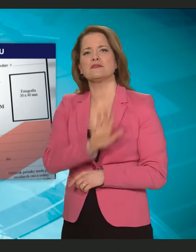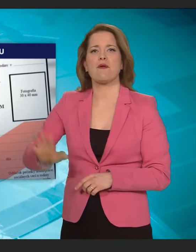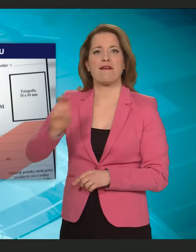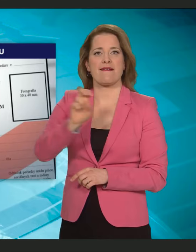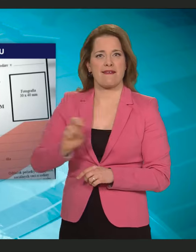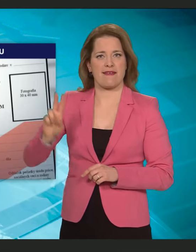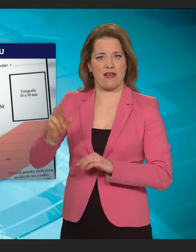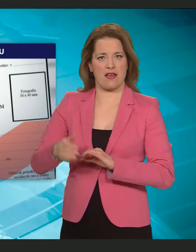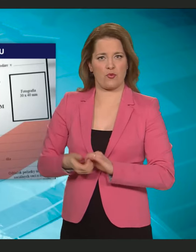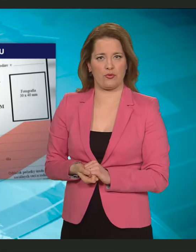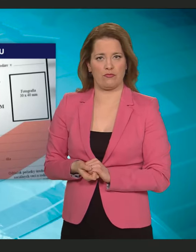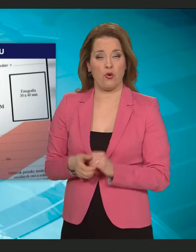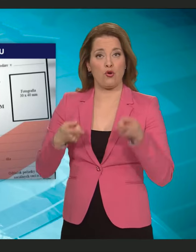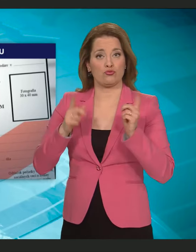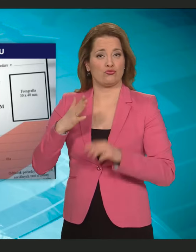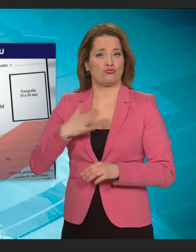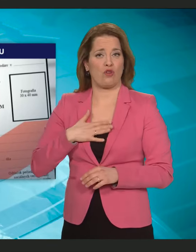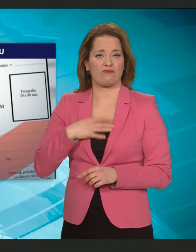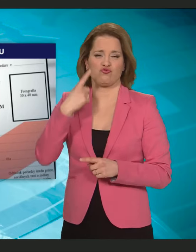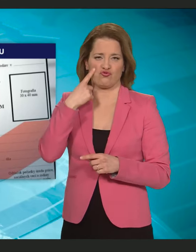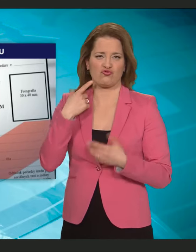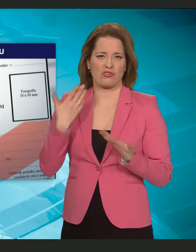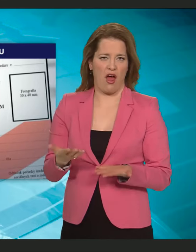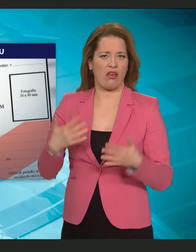sa na zľavu ZTP. Zväčša ju poskytujú.